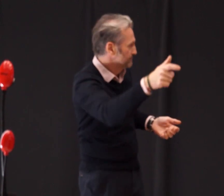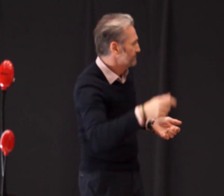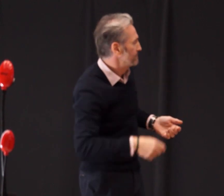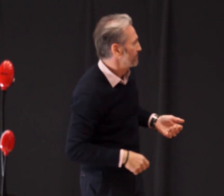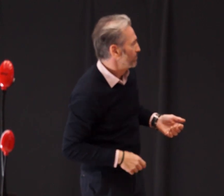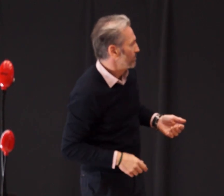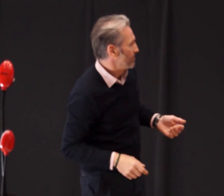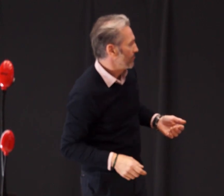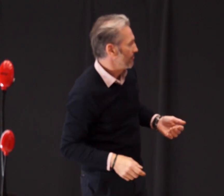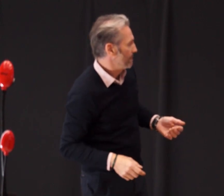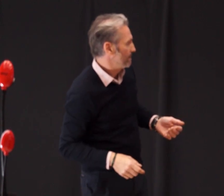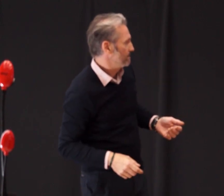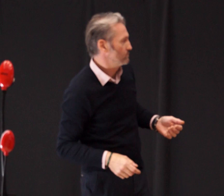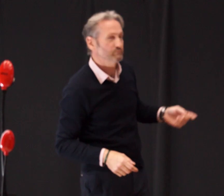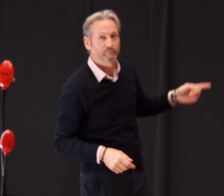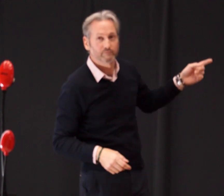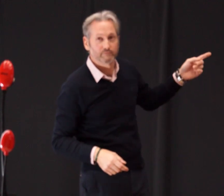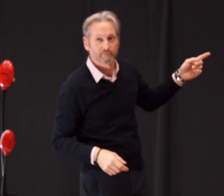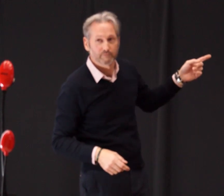Je vois ce signe-là.